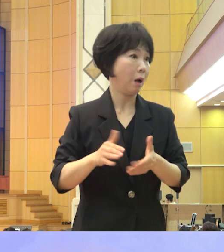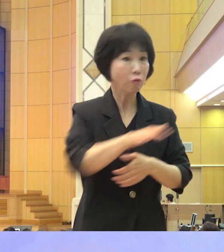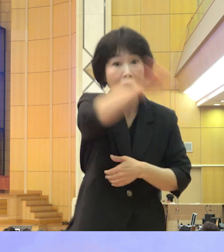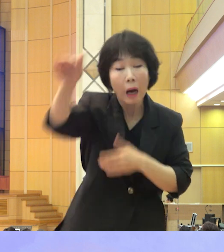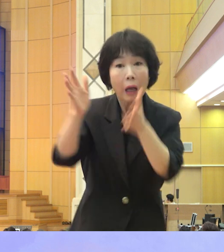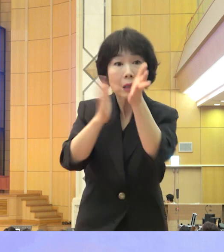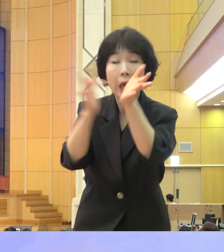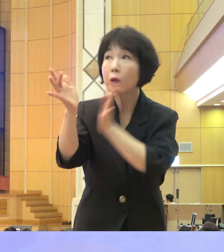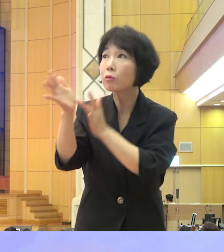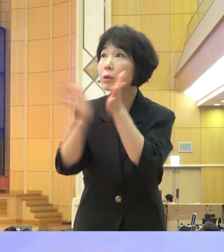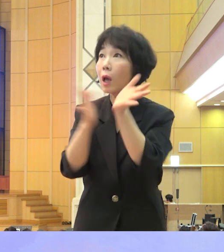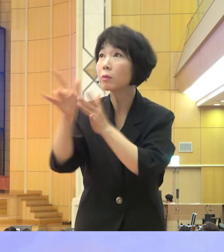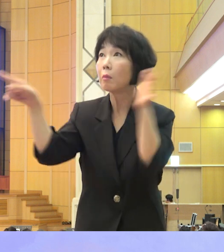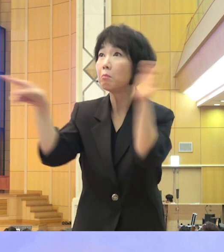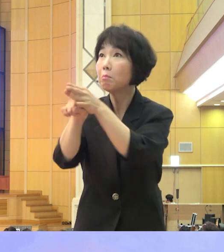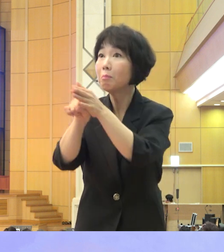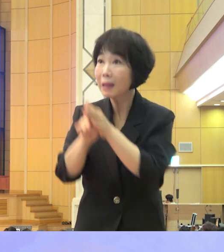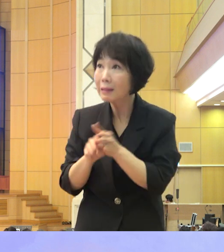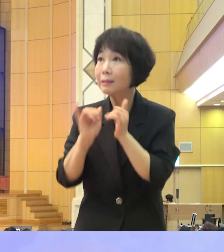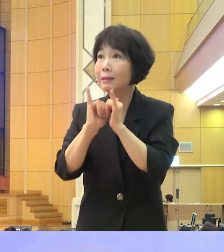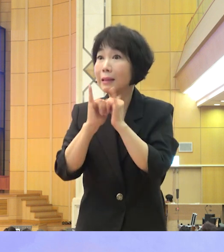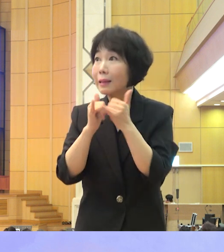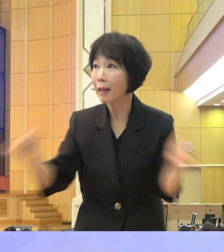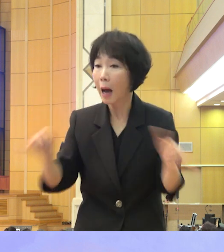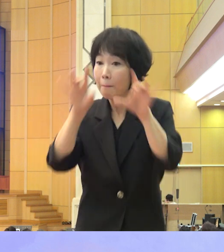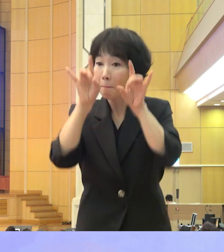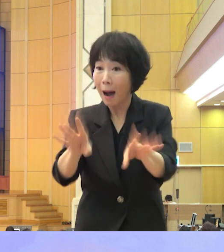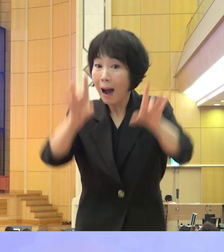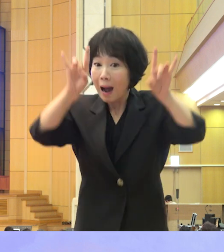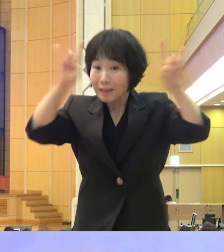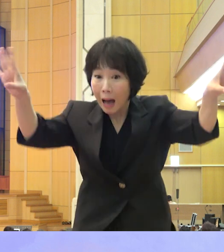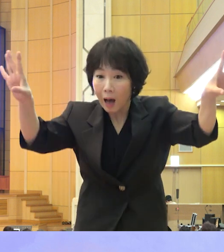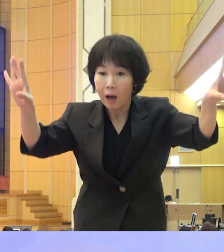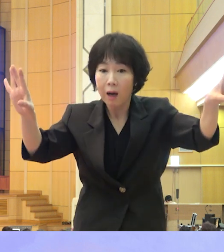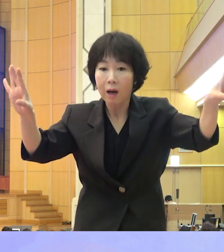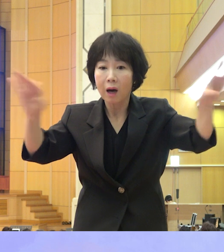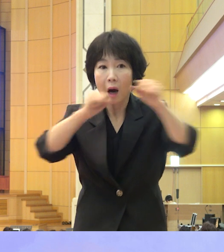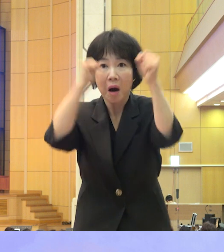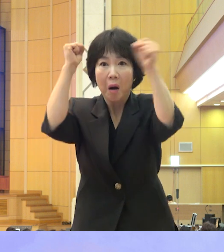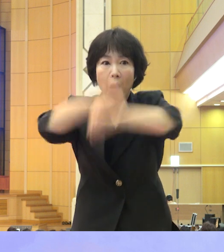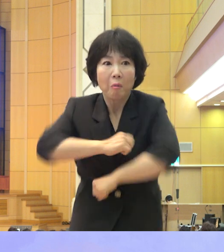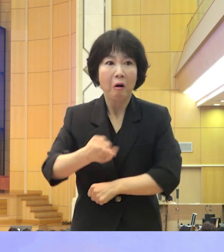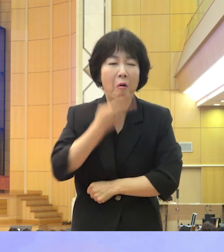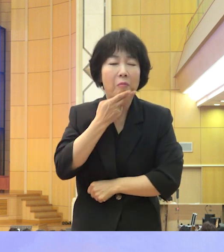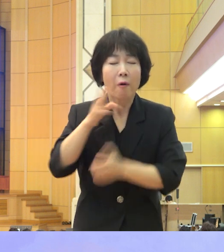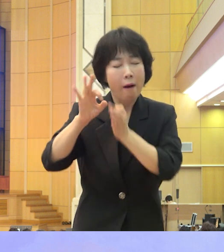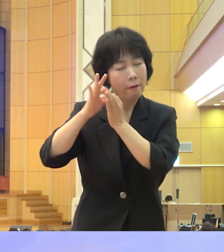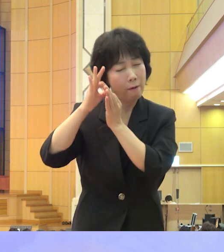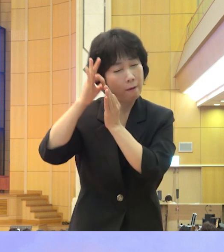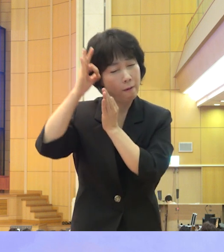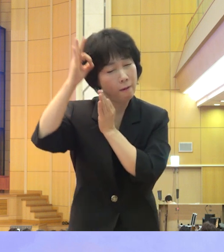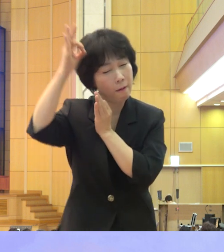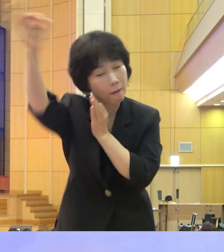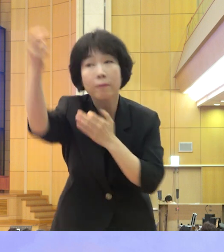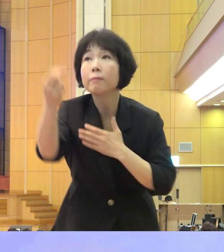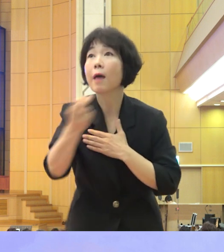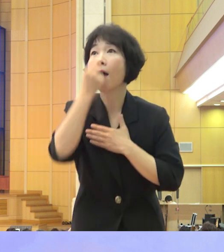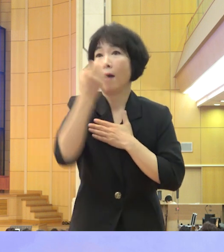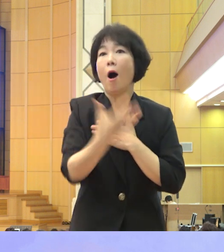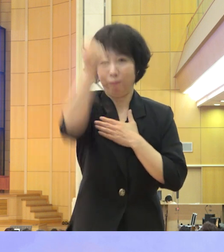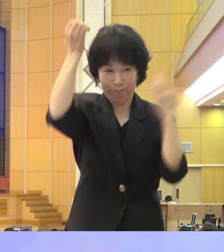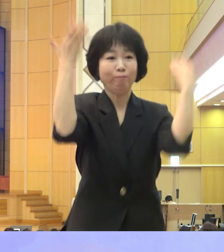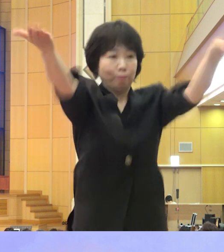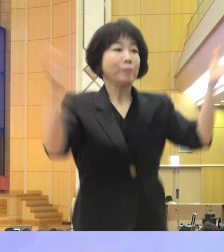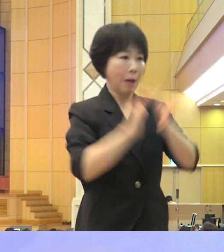이는 그를, 예수님을, 독생자를 믿는 자마다 멸망치 않고 영생을 얻게